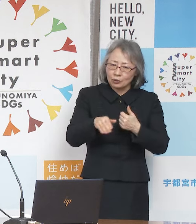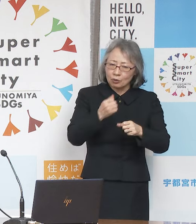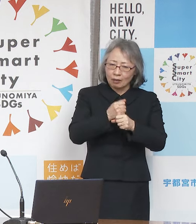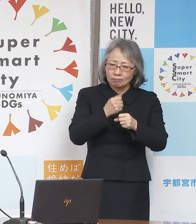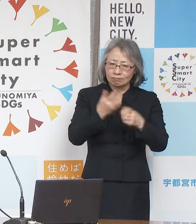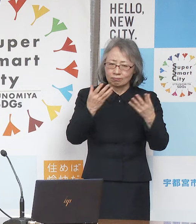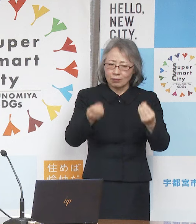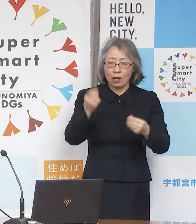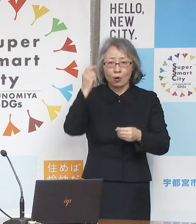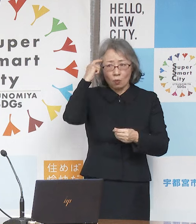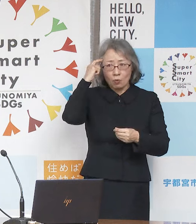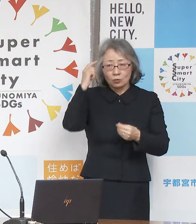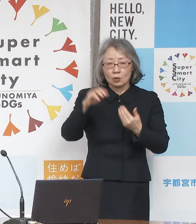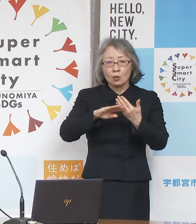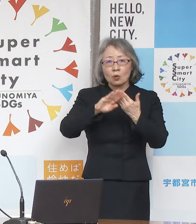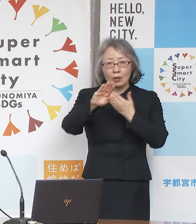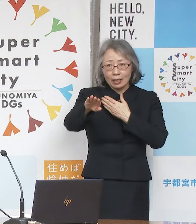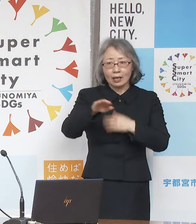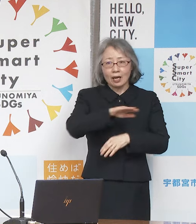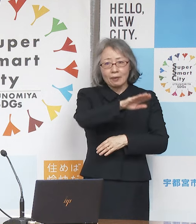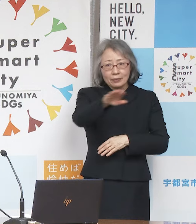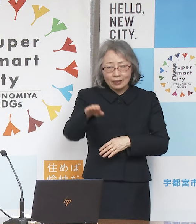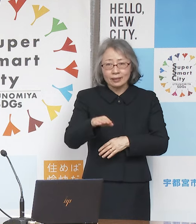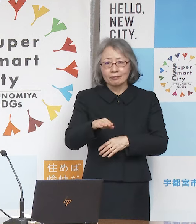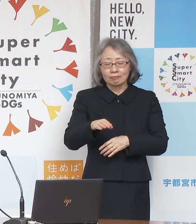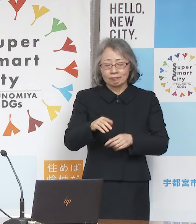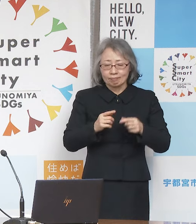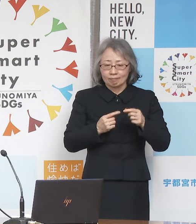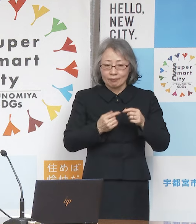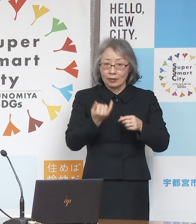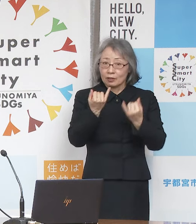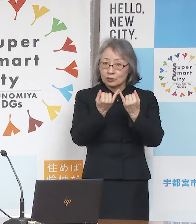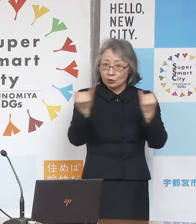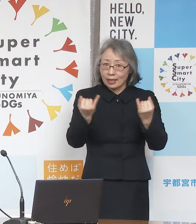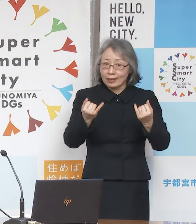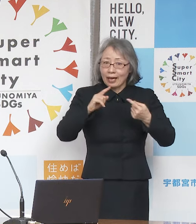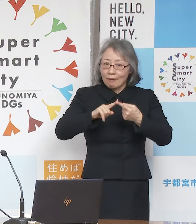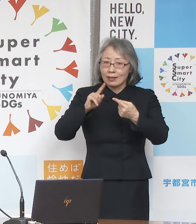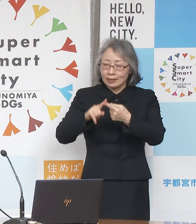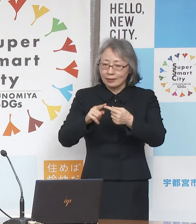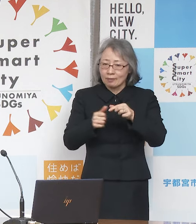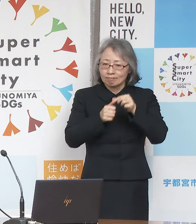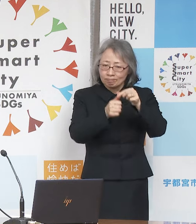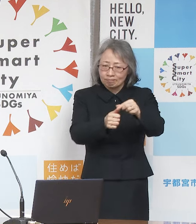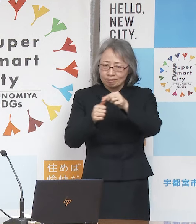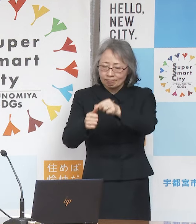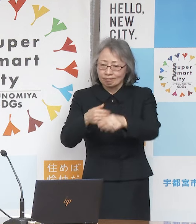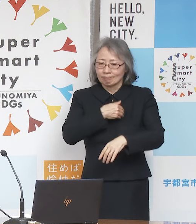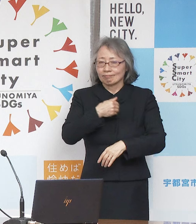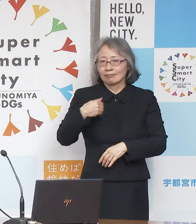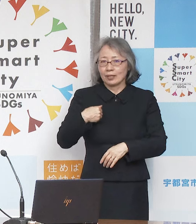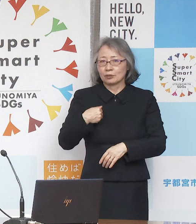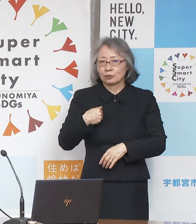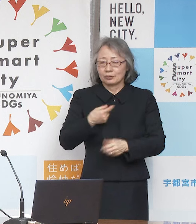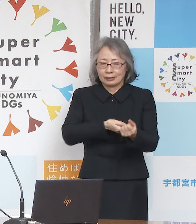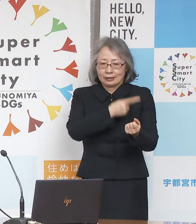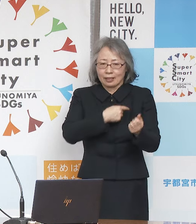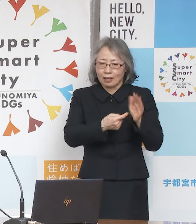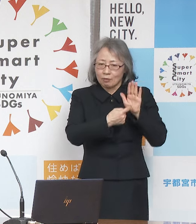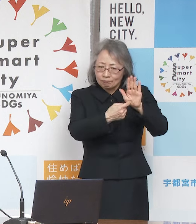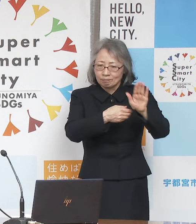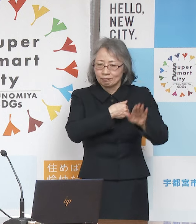これからもまそれぞれの皆さんの適材適そして能力にあってなおかつその能力を最大に生かして